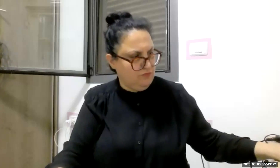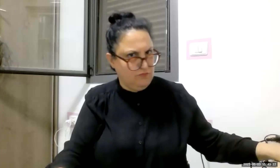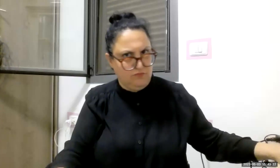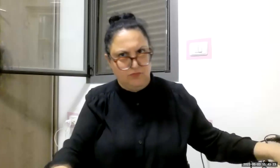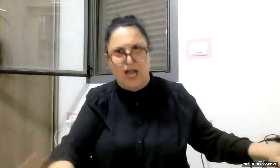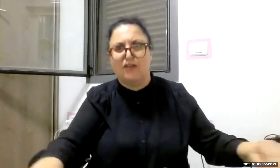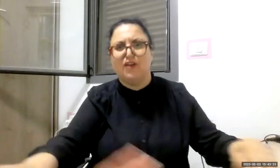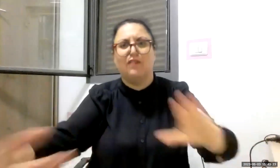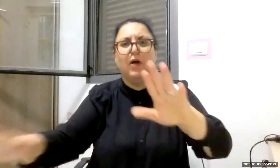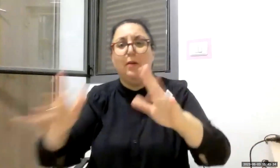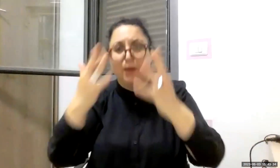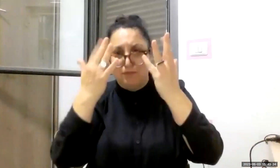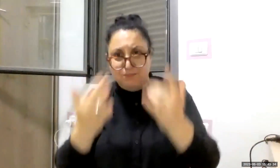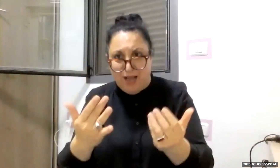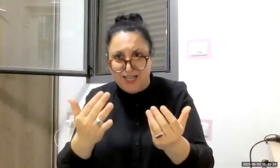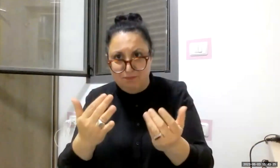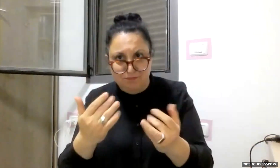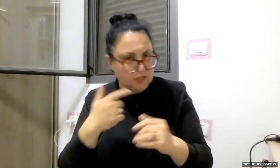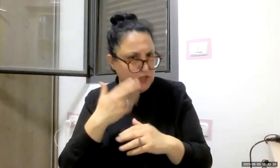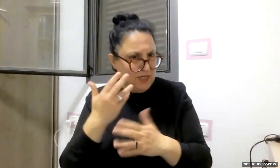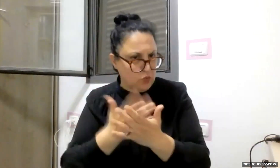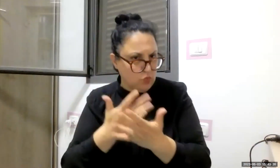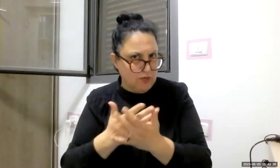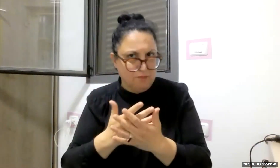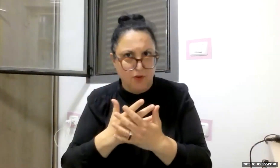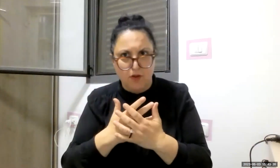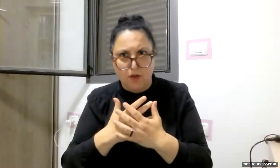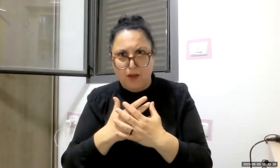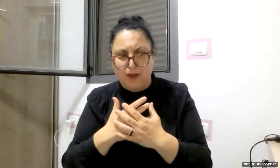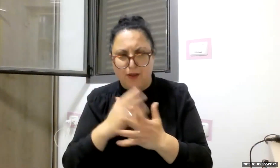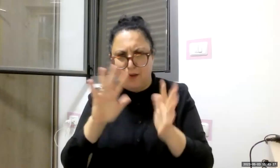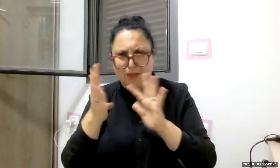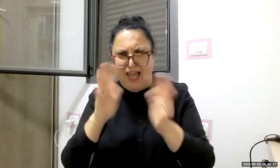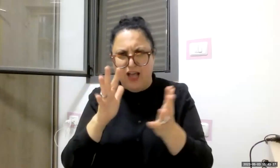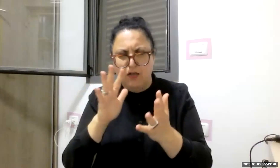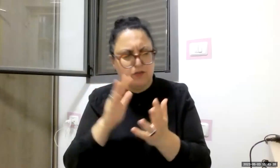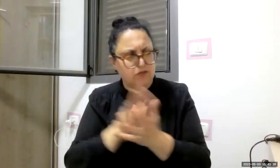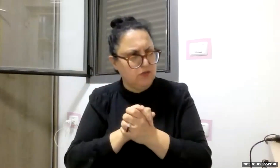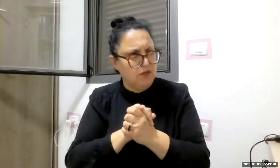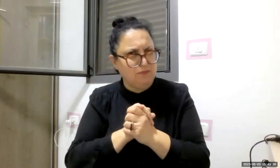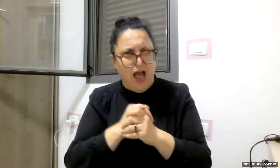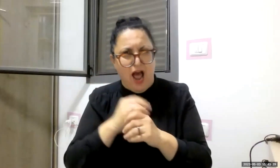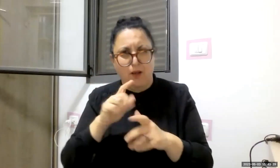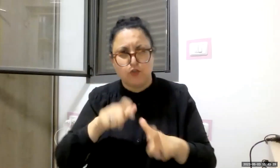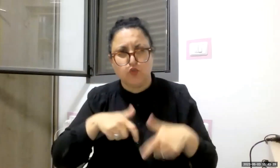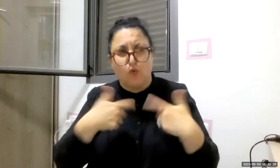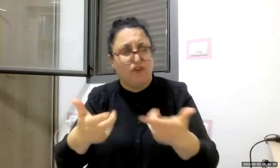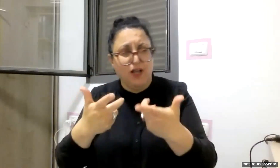אגב אגב אגב דרך אגב במספרים יש לי נתונים יש נתונים שהם בערך